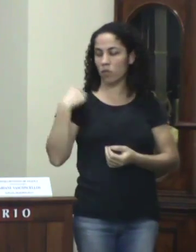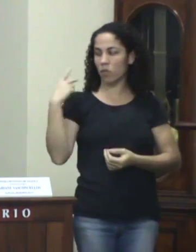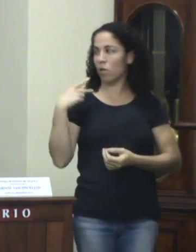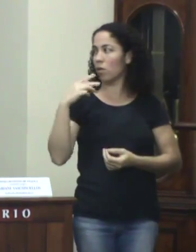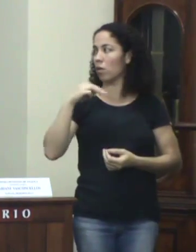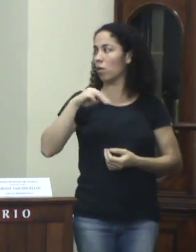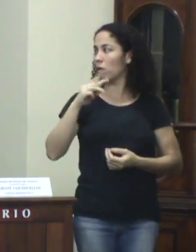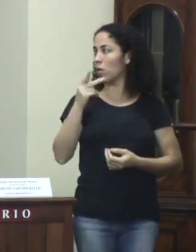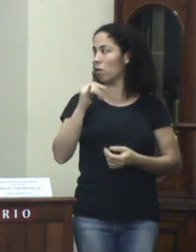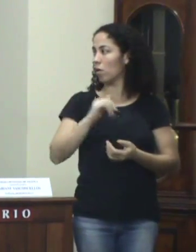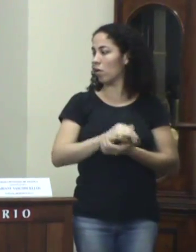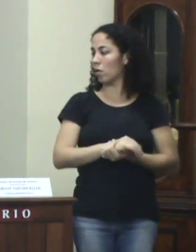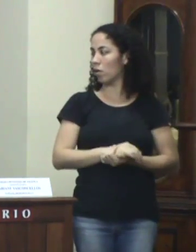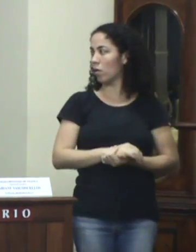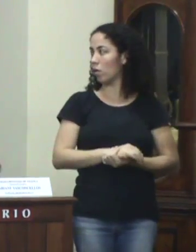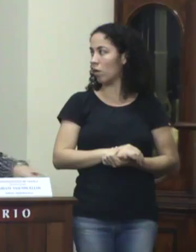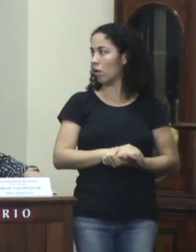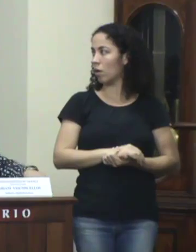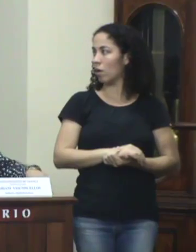vereadora Michelle Caron.